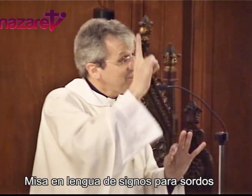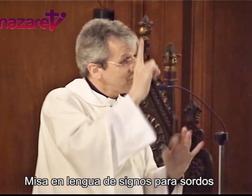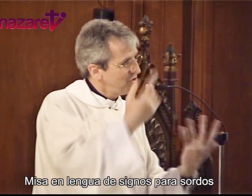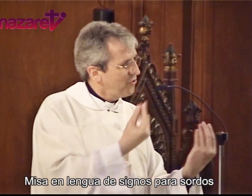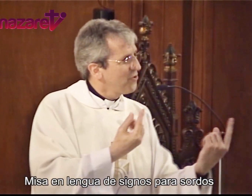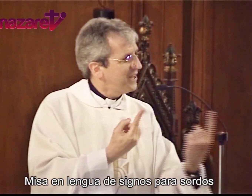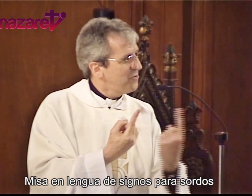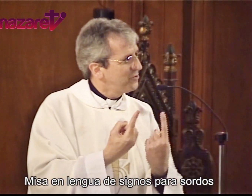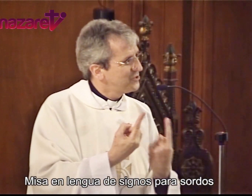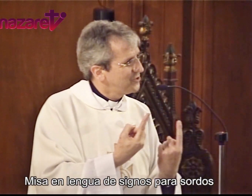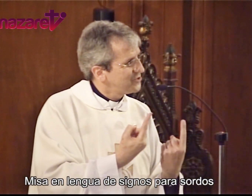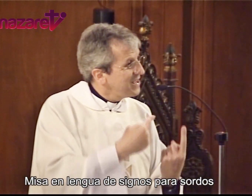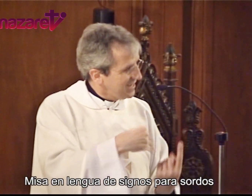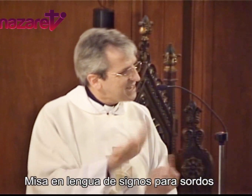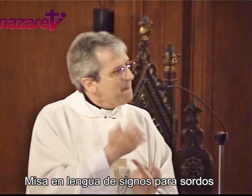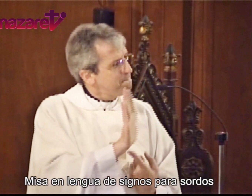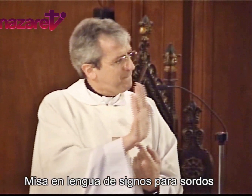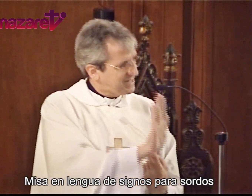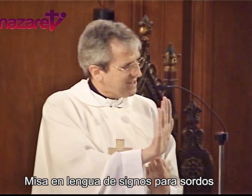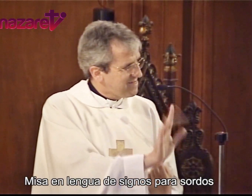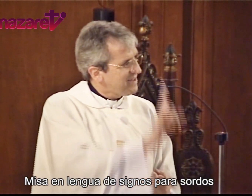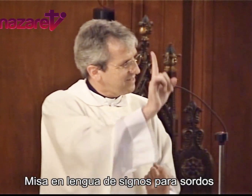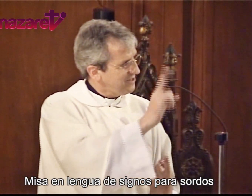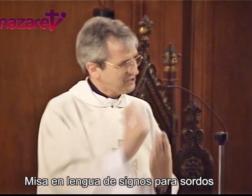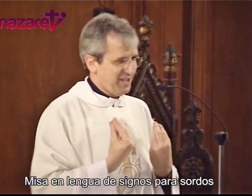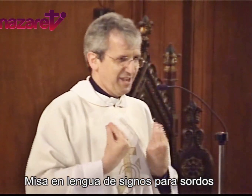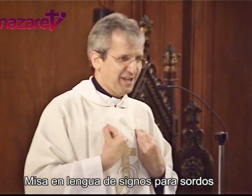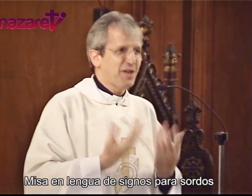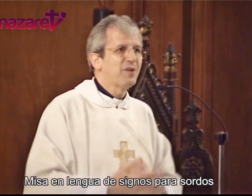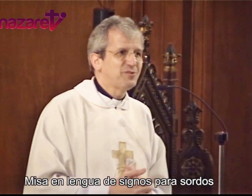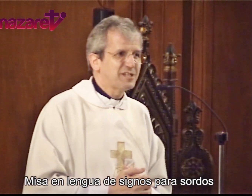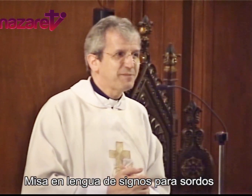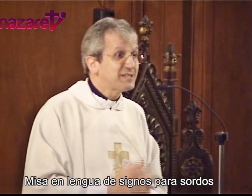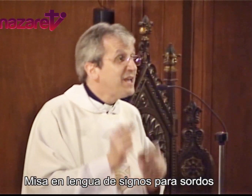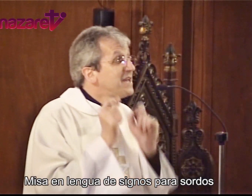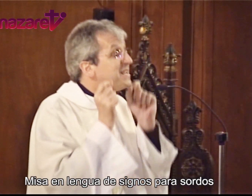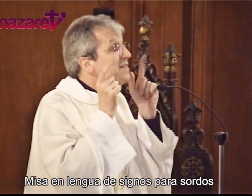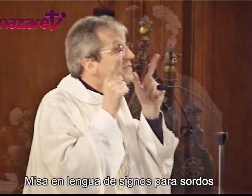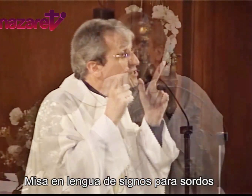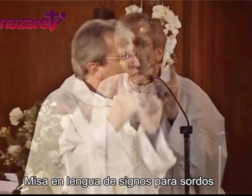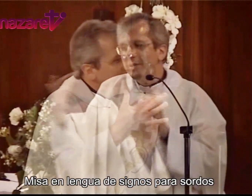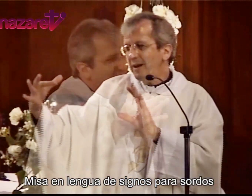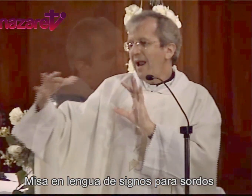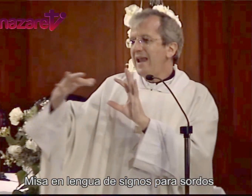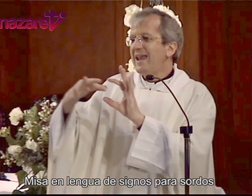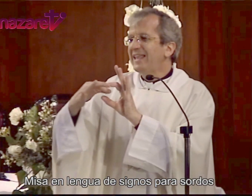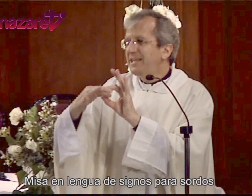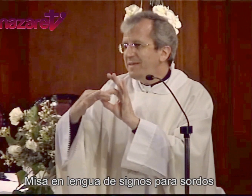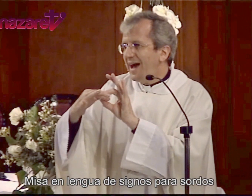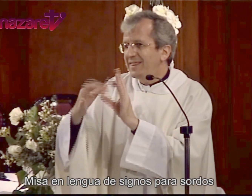Dios Con cada uno De nosotros Esa presencia De Dios En cada una De nuestras vidas Es descubrir La intimidad